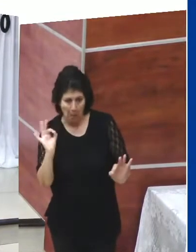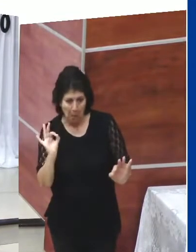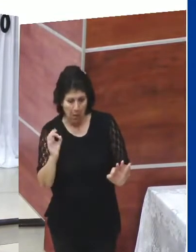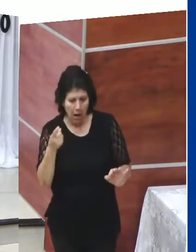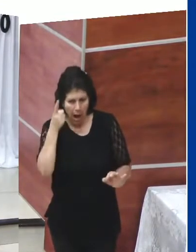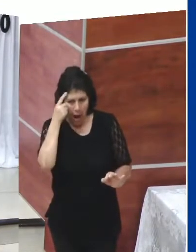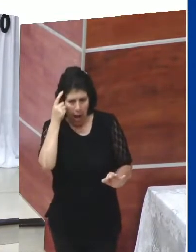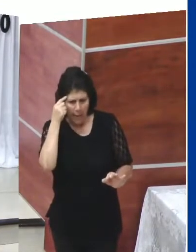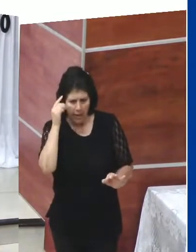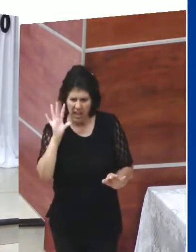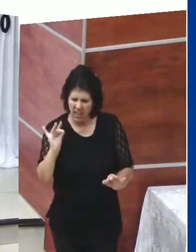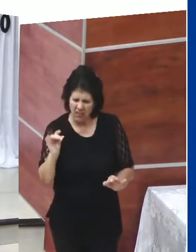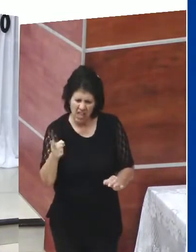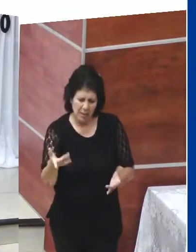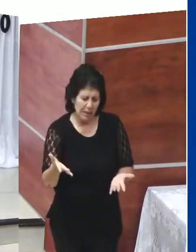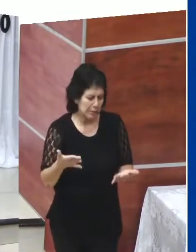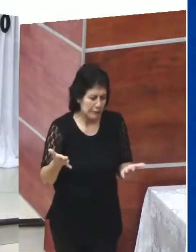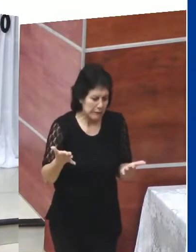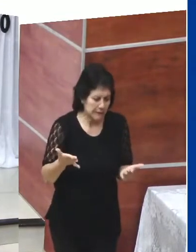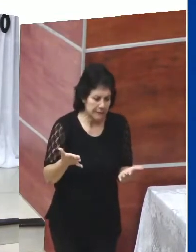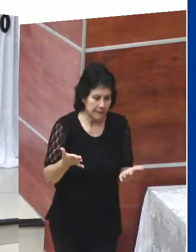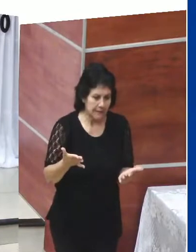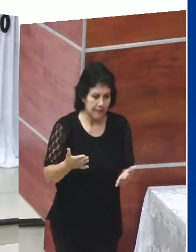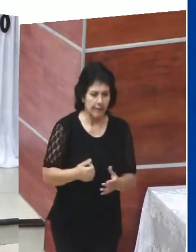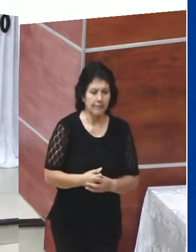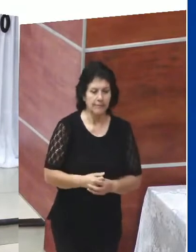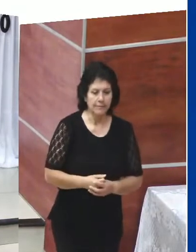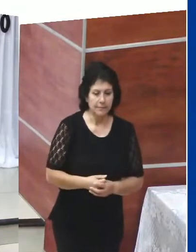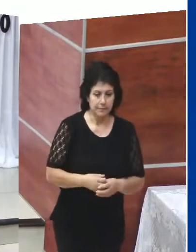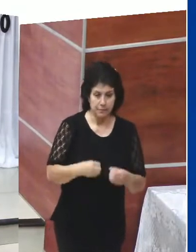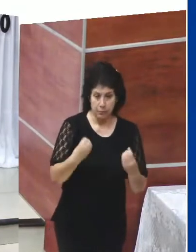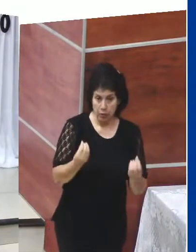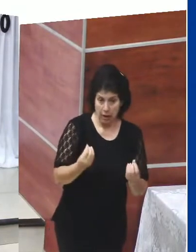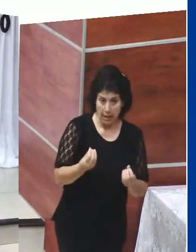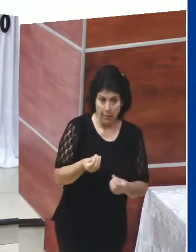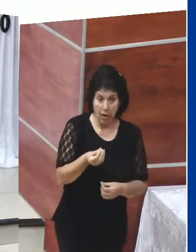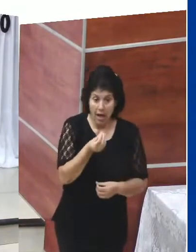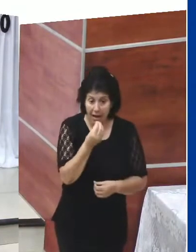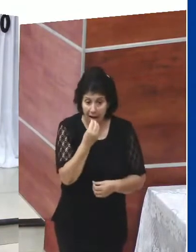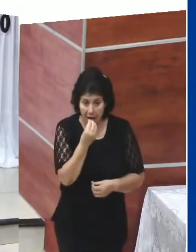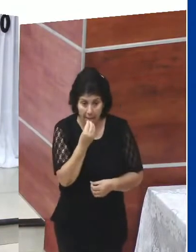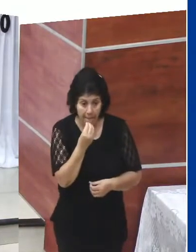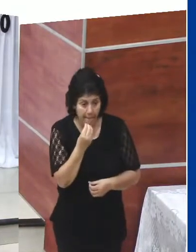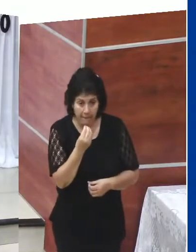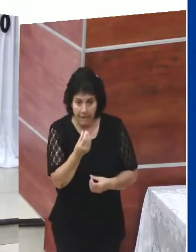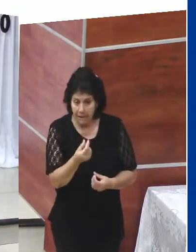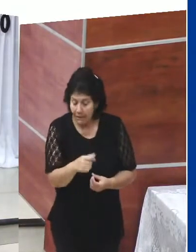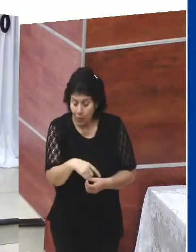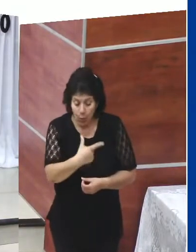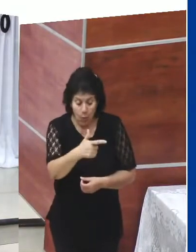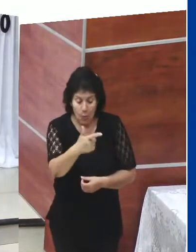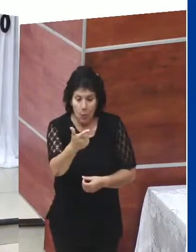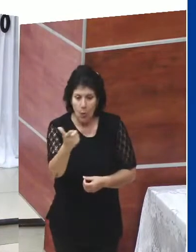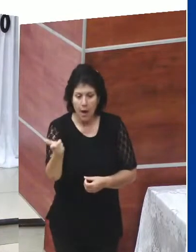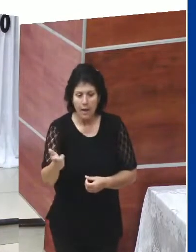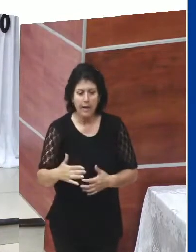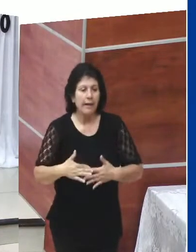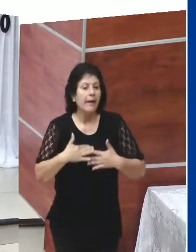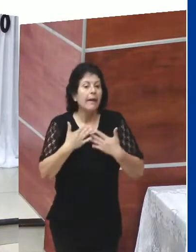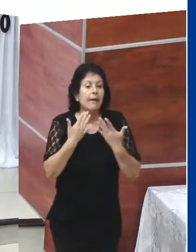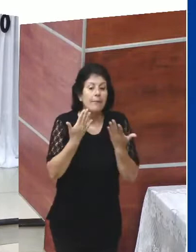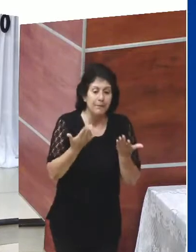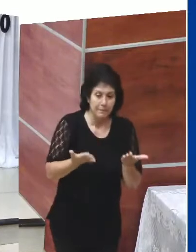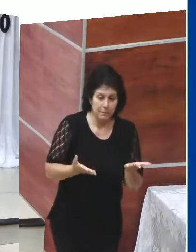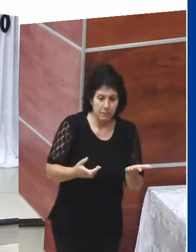porque llegan a ser limitados por la falta de lo esencial que está